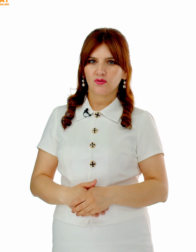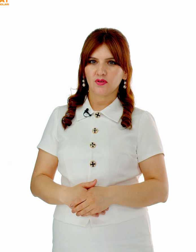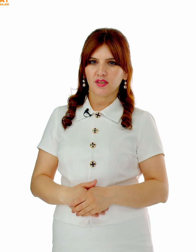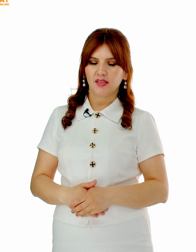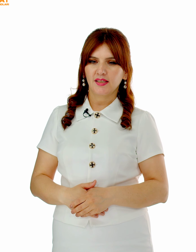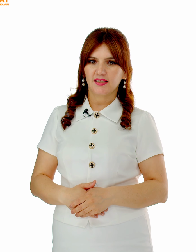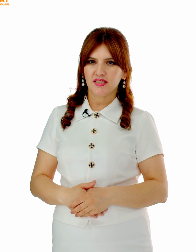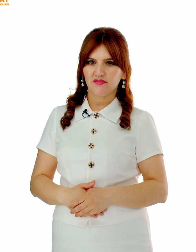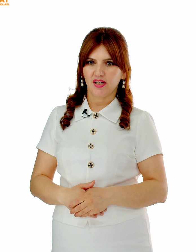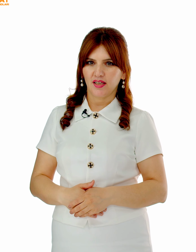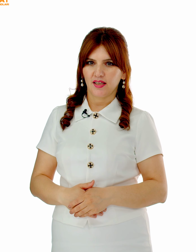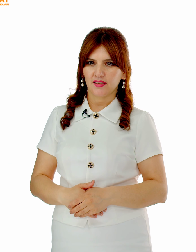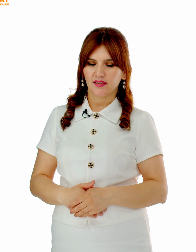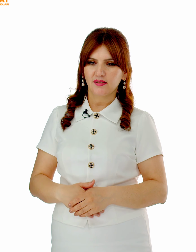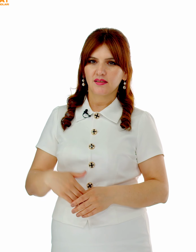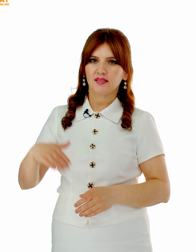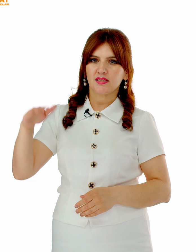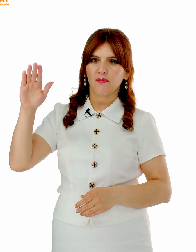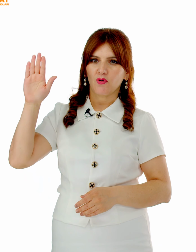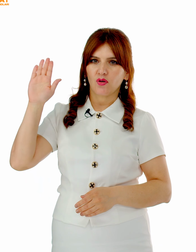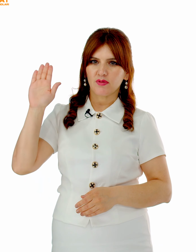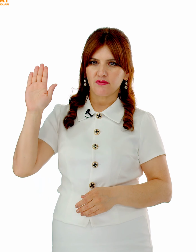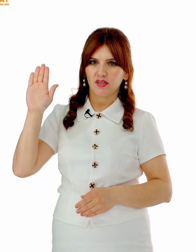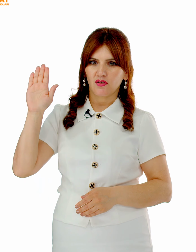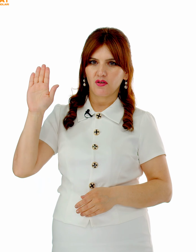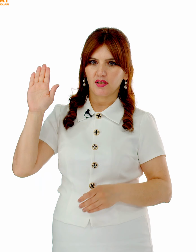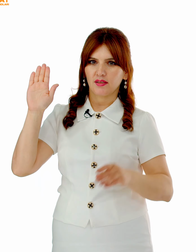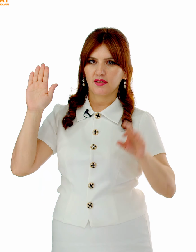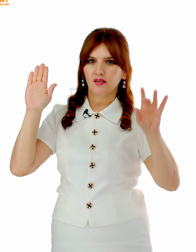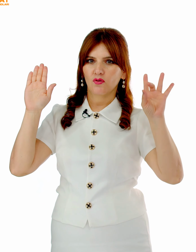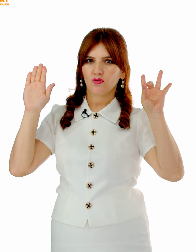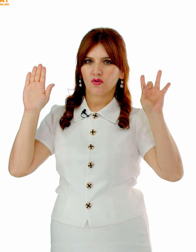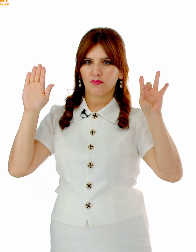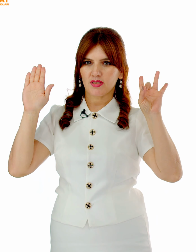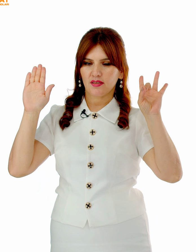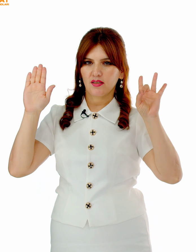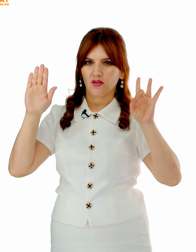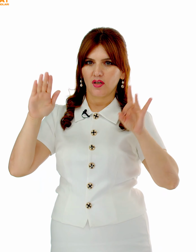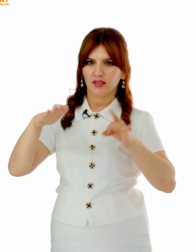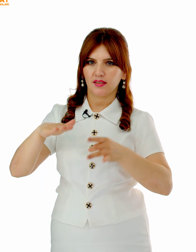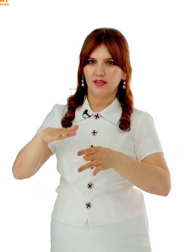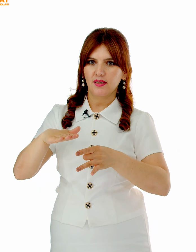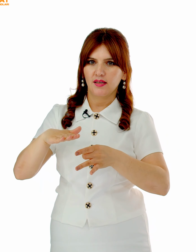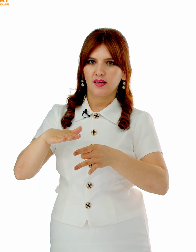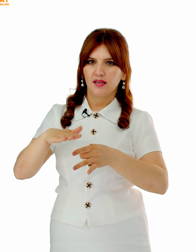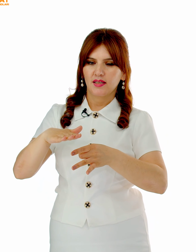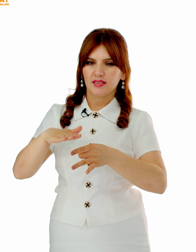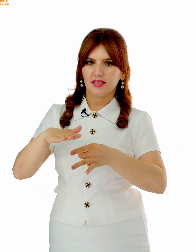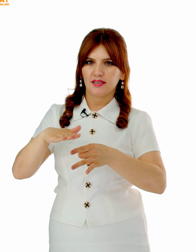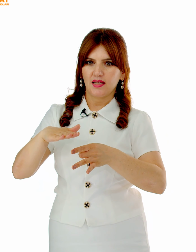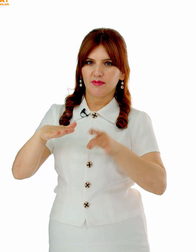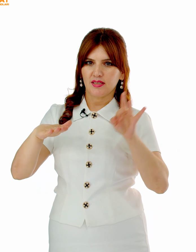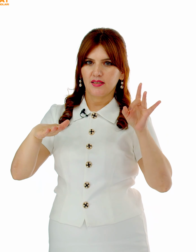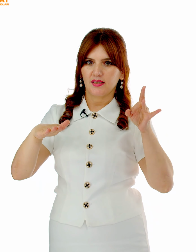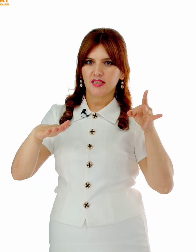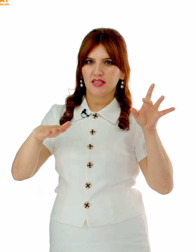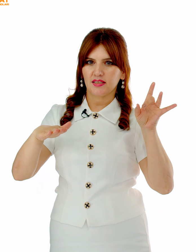Metroni ikkinchi varianti chap qo'limiz V holatda, o'ng qo'limiz R holatida chertamiz, R ni